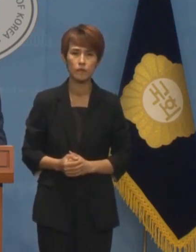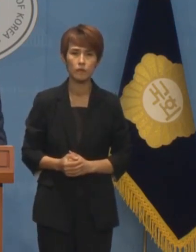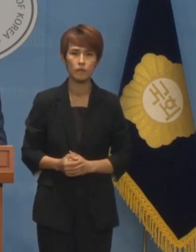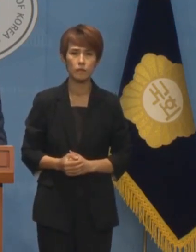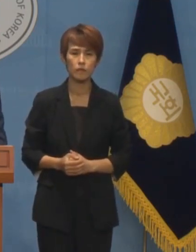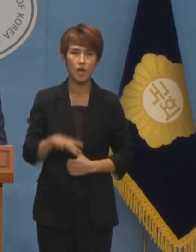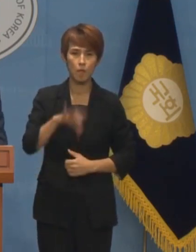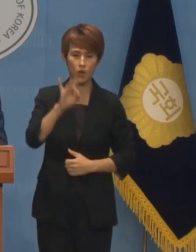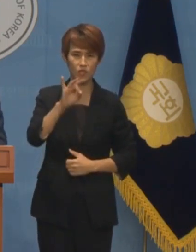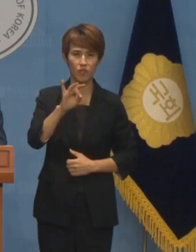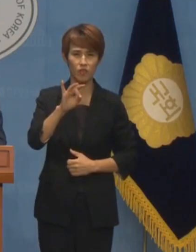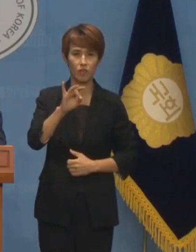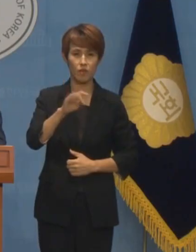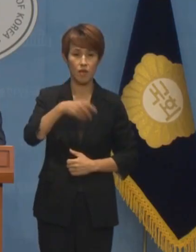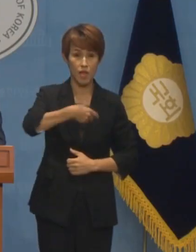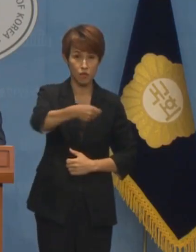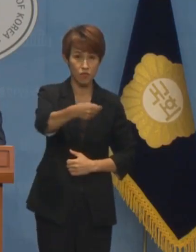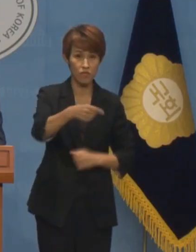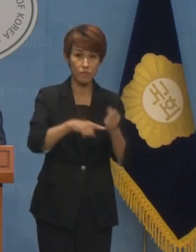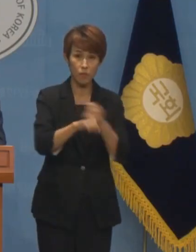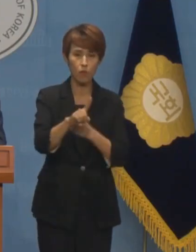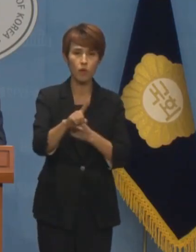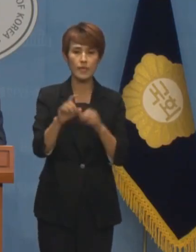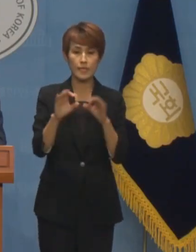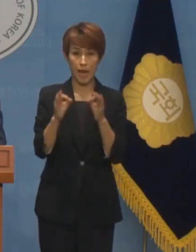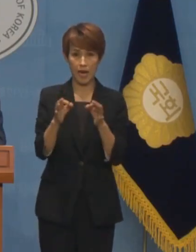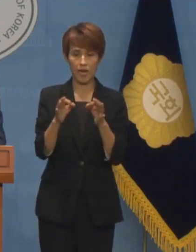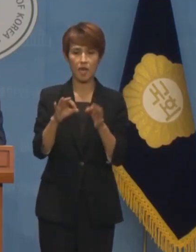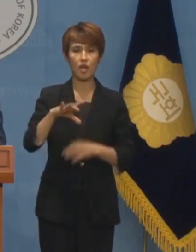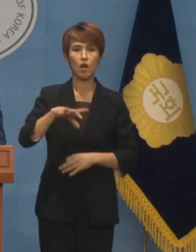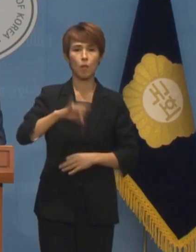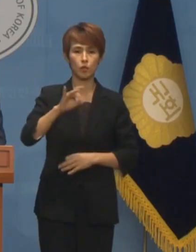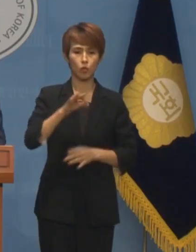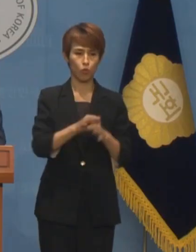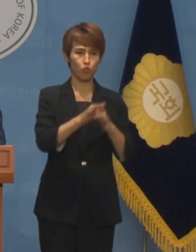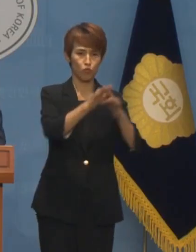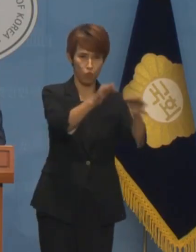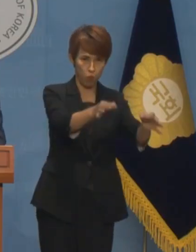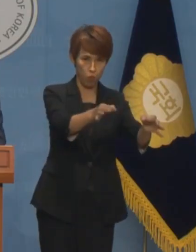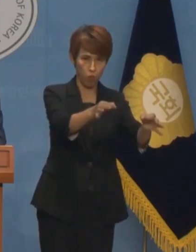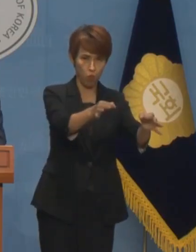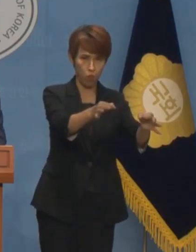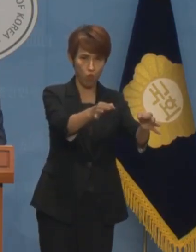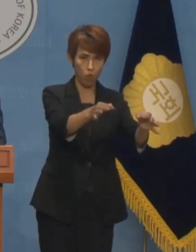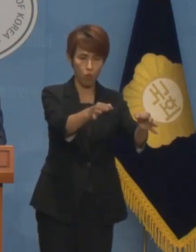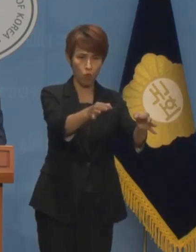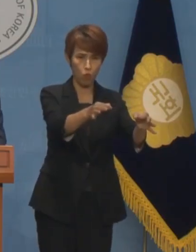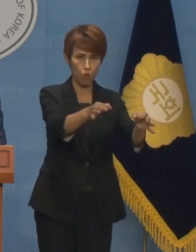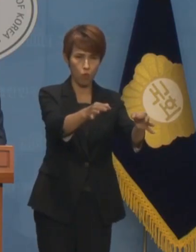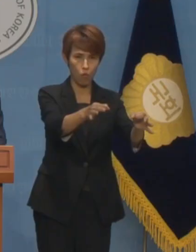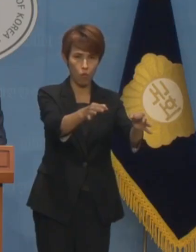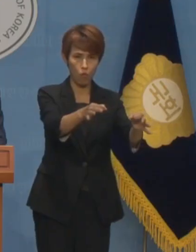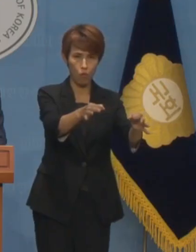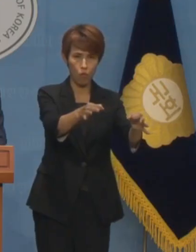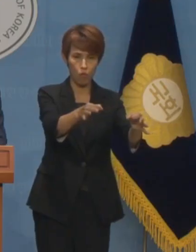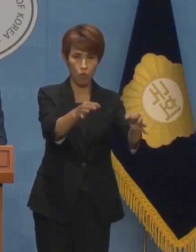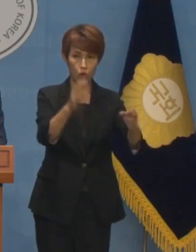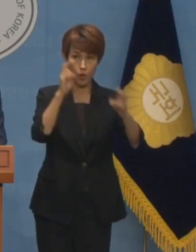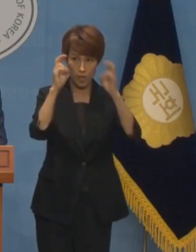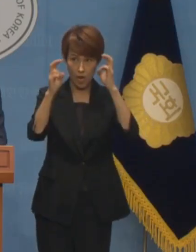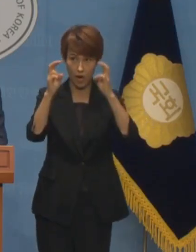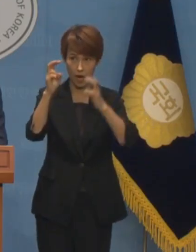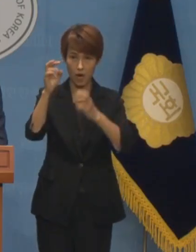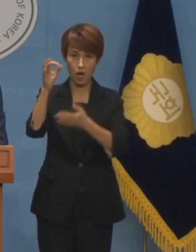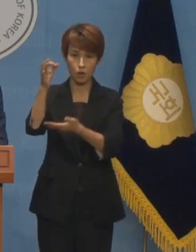선정산 대출은 은행 측이 대금을 선지급하고 정산일에 플랫폼이